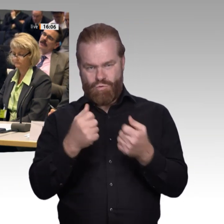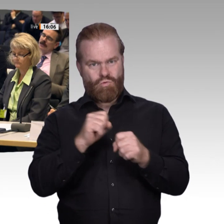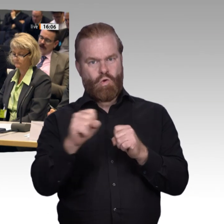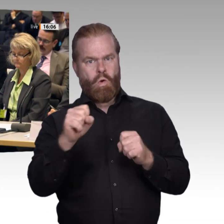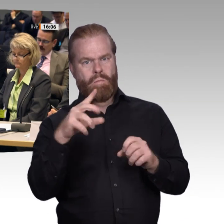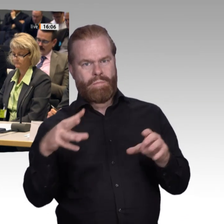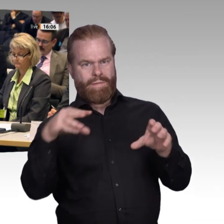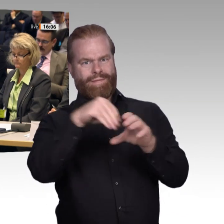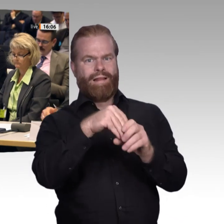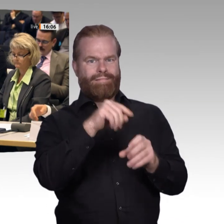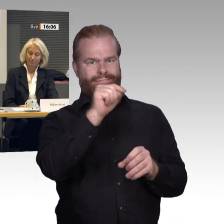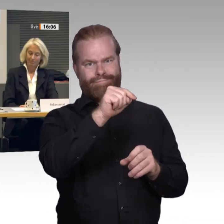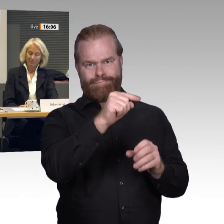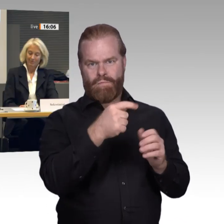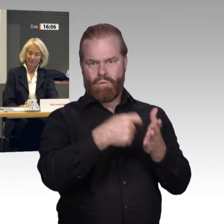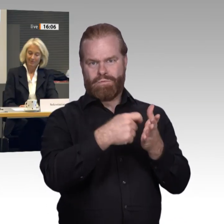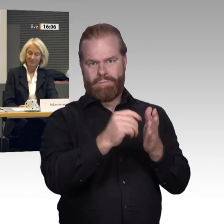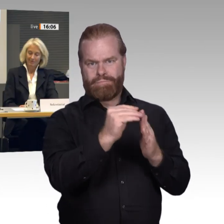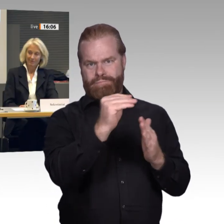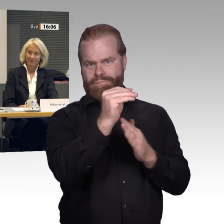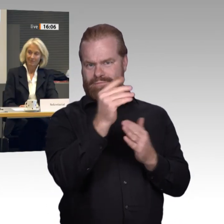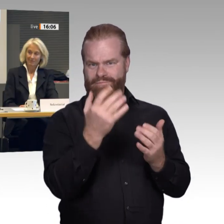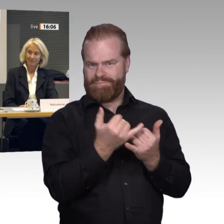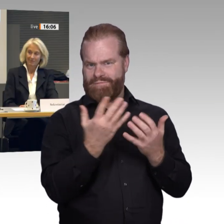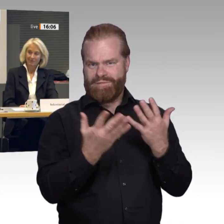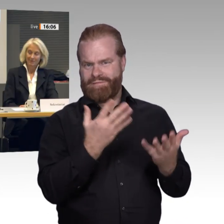nicht gesprochen worden. Danke, Frau Offer. Herr Keller.